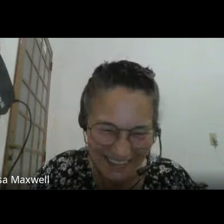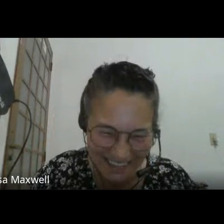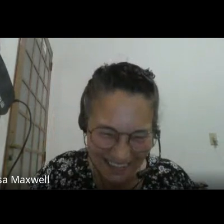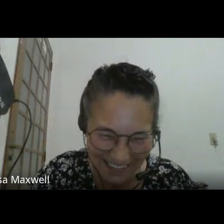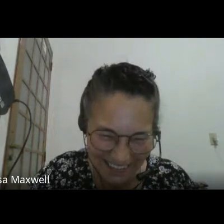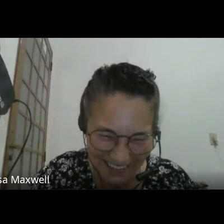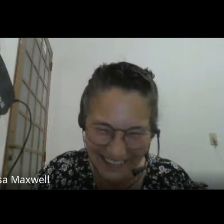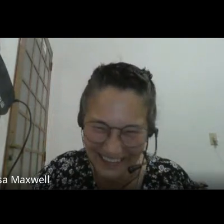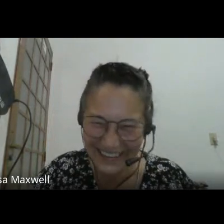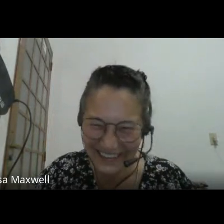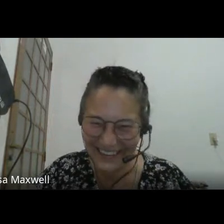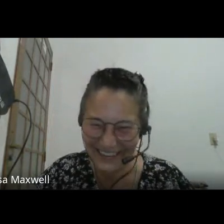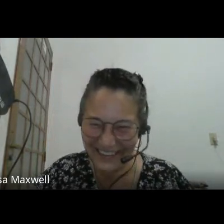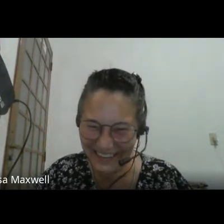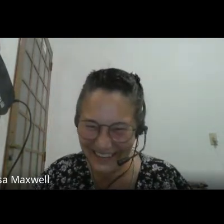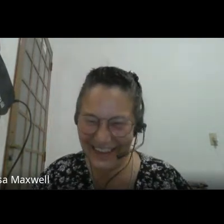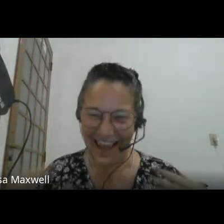Entendi.